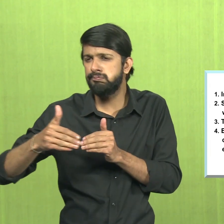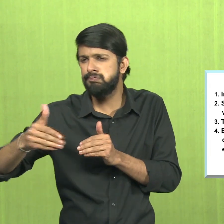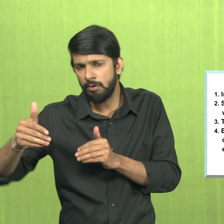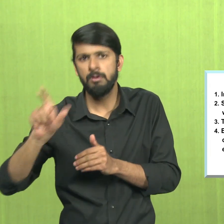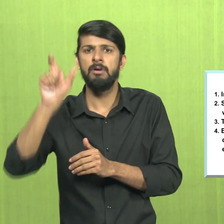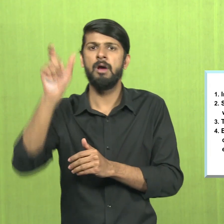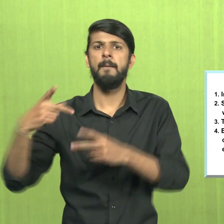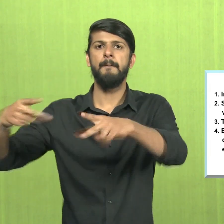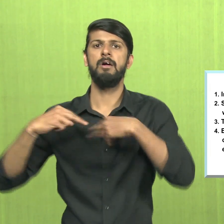कर दो